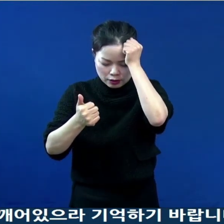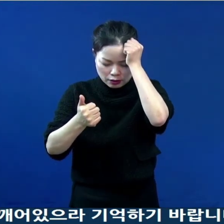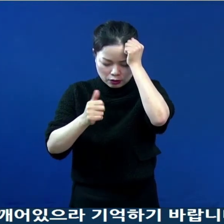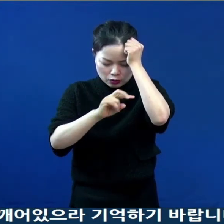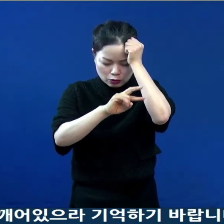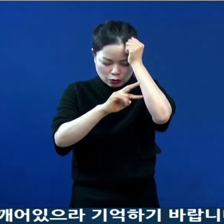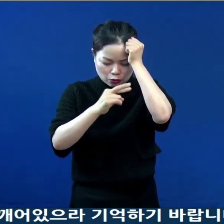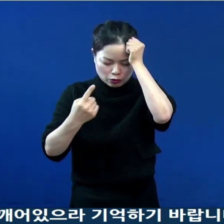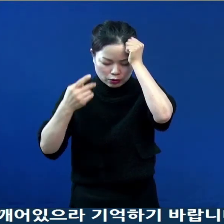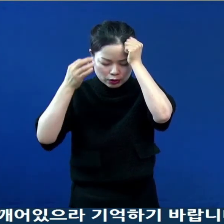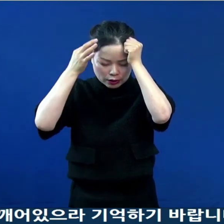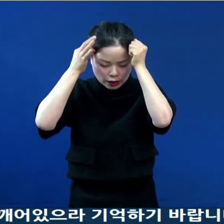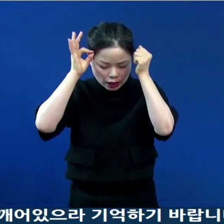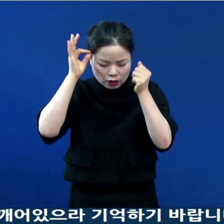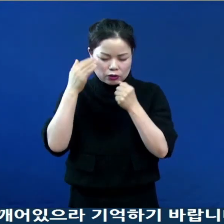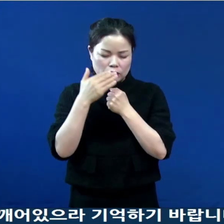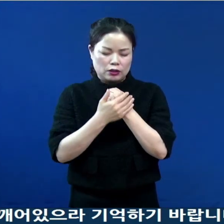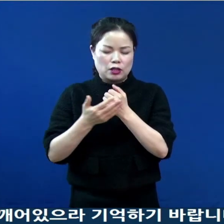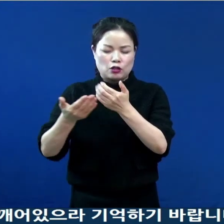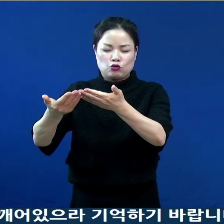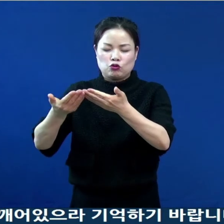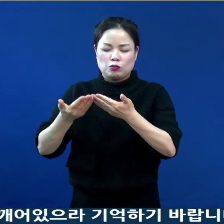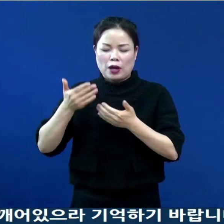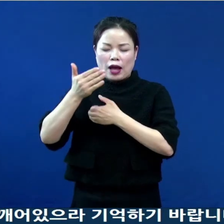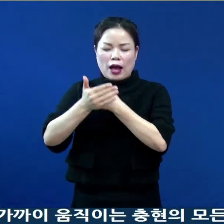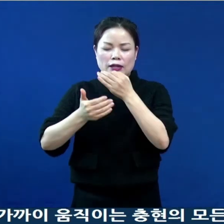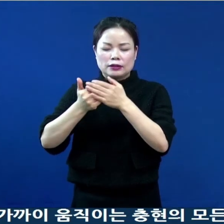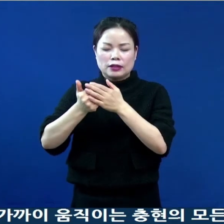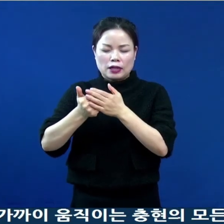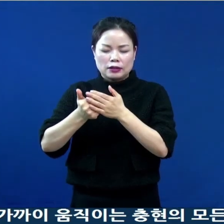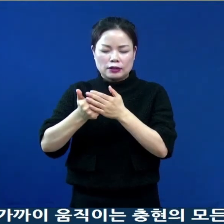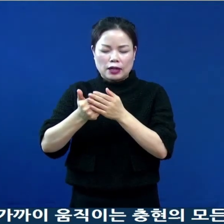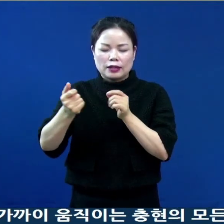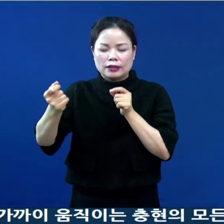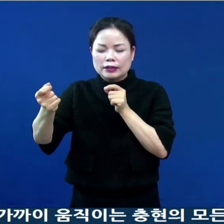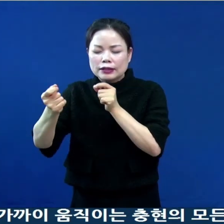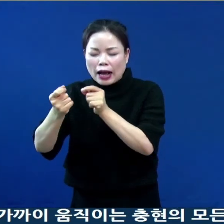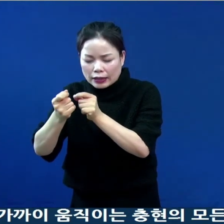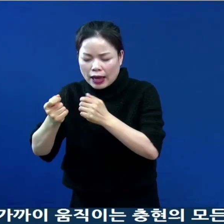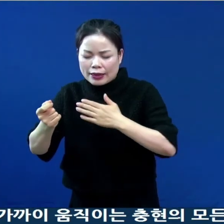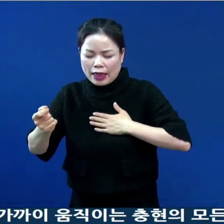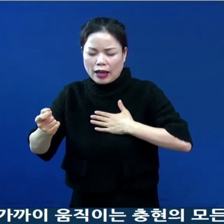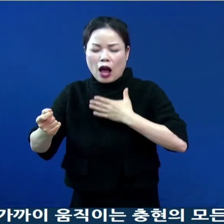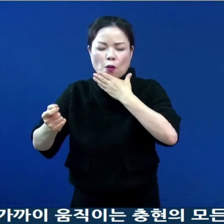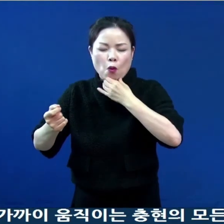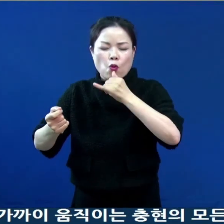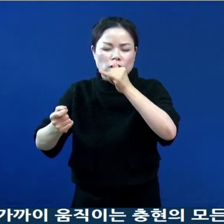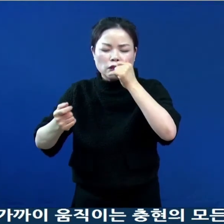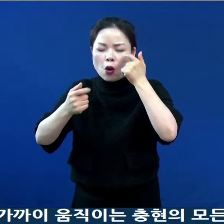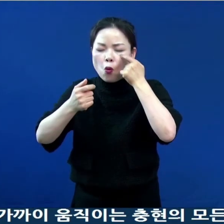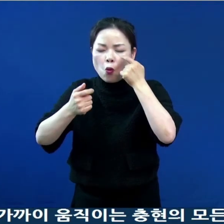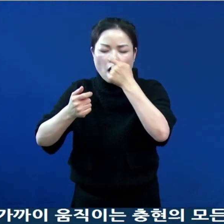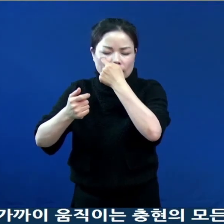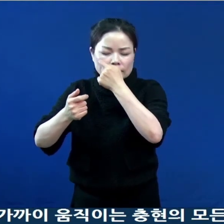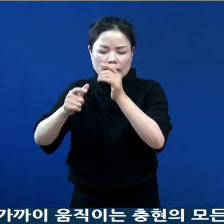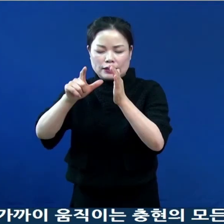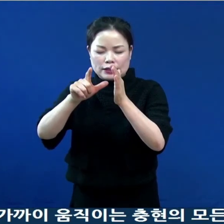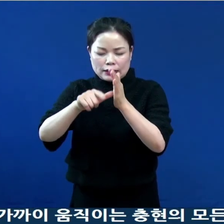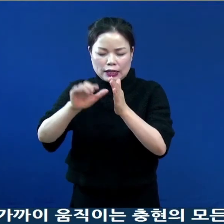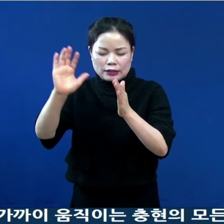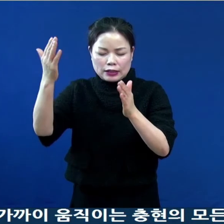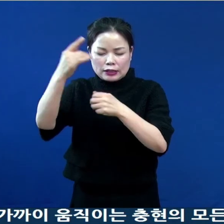기억하고 돌이키고 깨어있는 은혜를 주사 하나님께로 가까이 가는 것, 이것이 내게 복인 줄을 확인하는 한 해 될 수